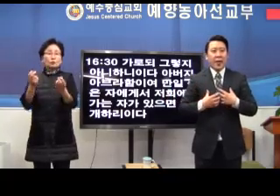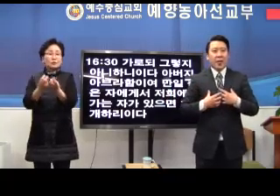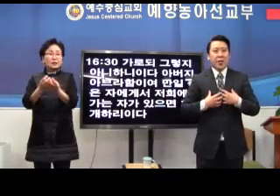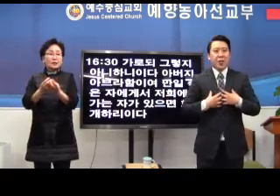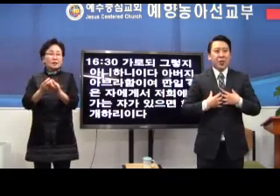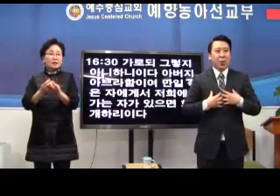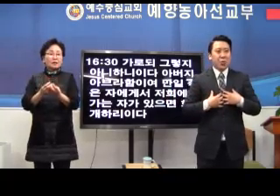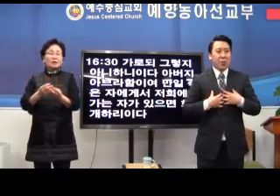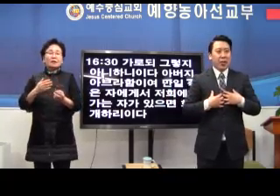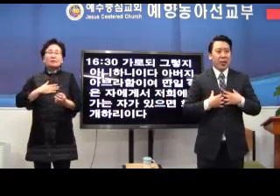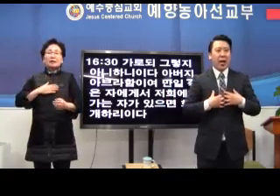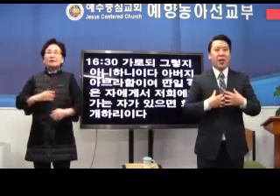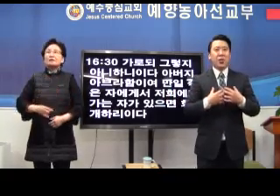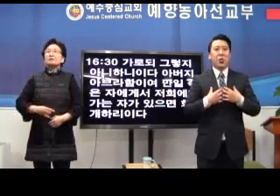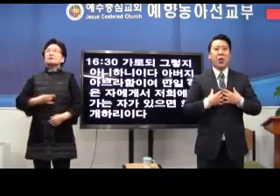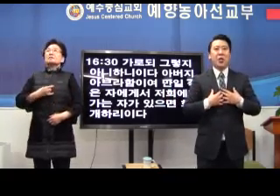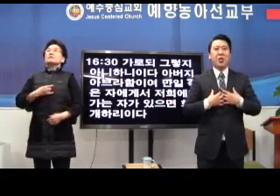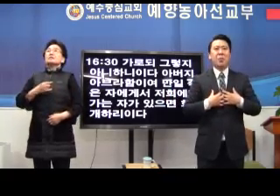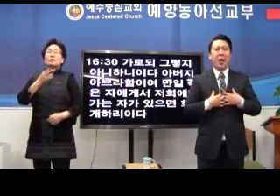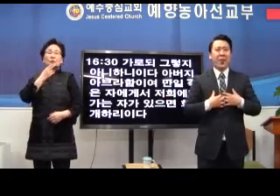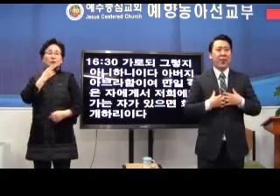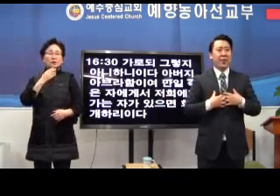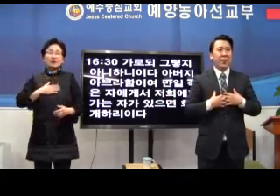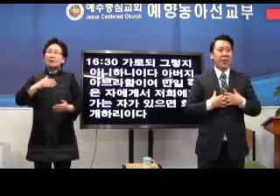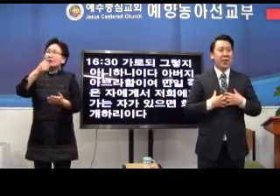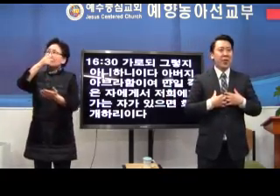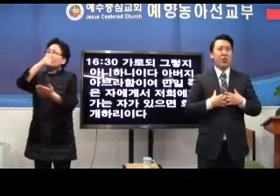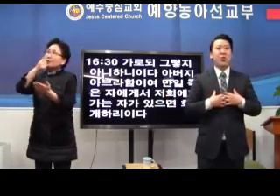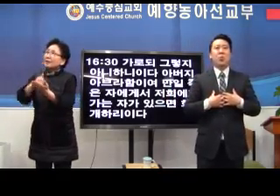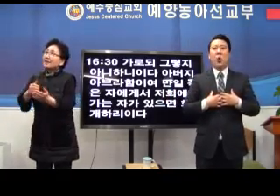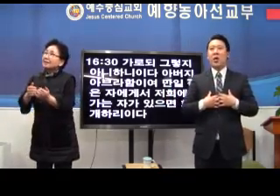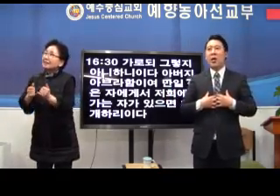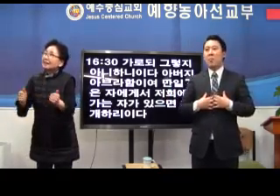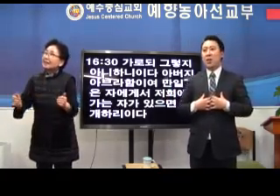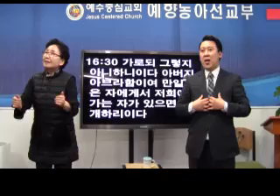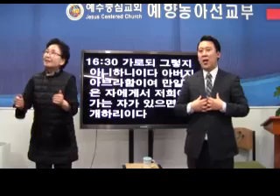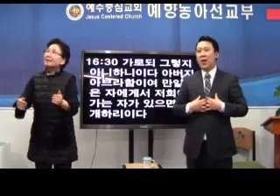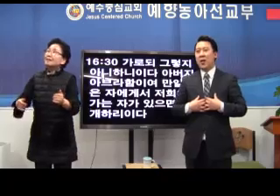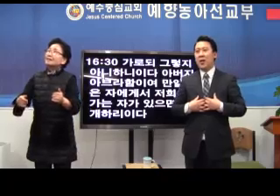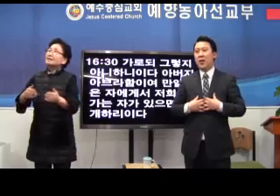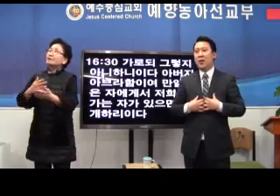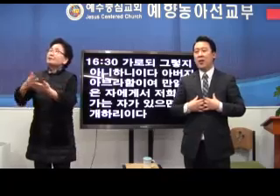나의 의의는 없지만, 나는 죄인이지만 주님 회개합니다.